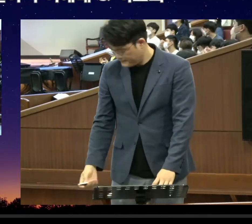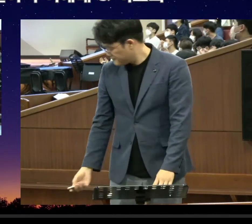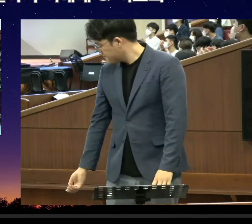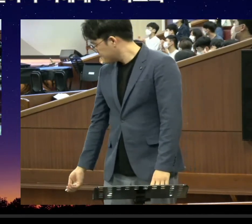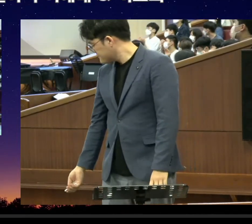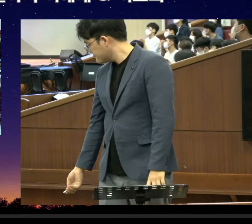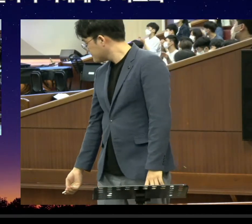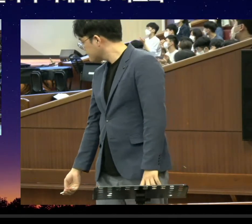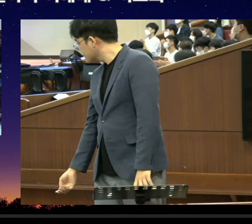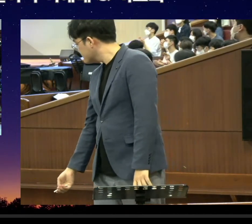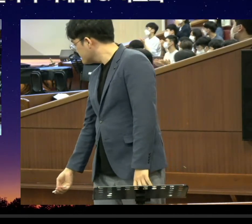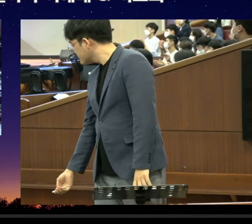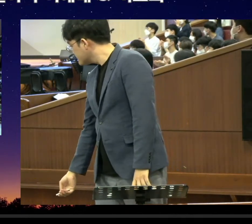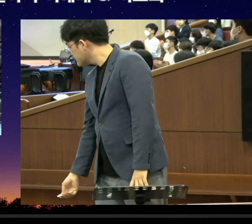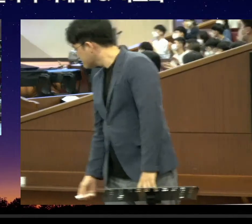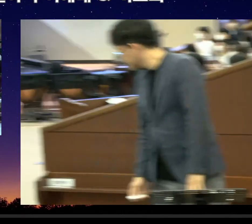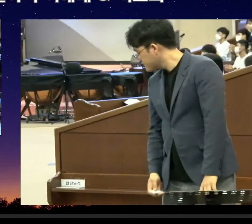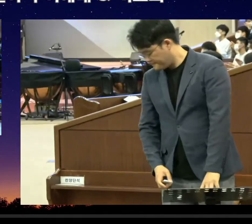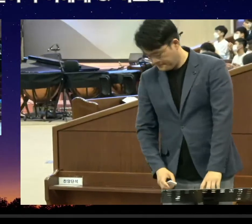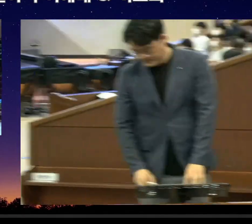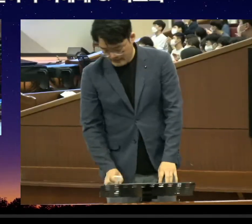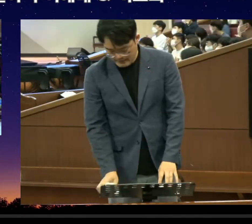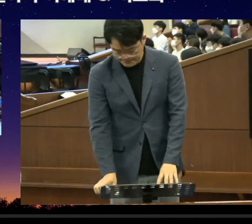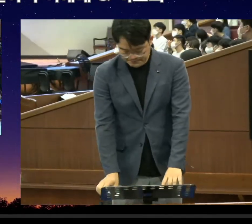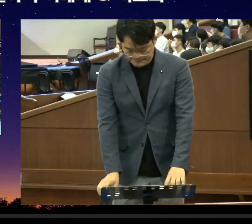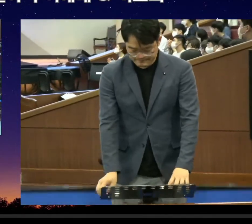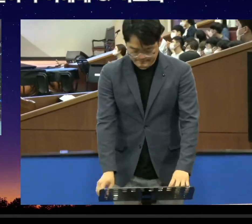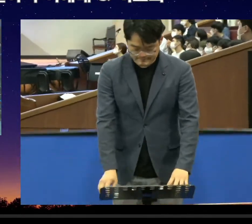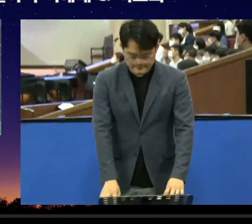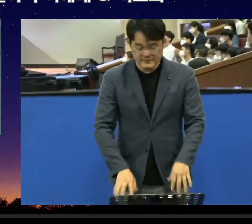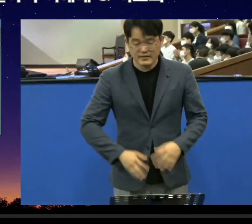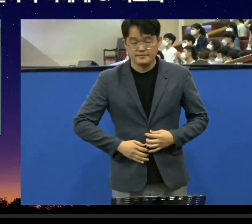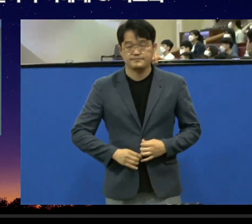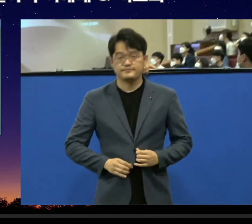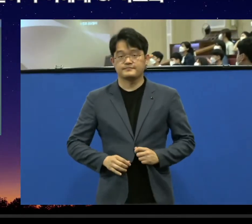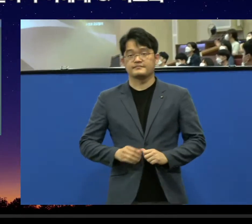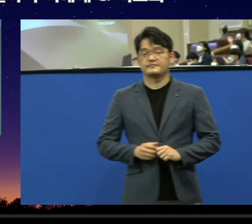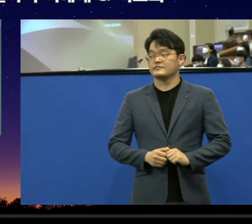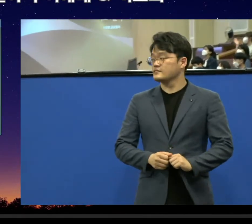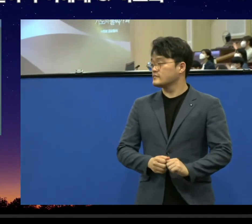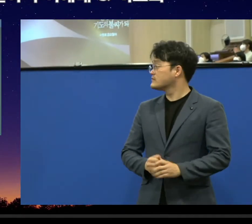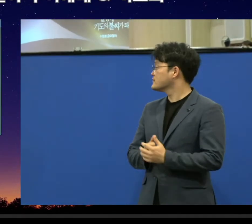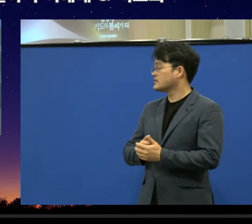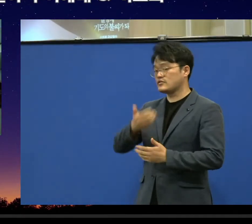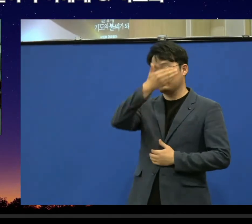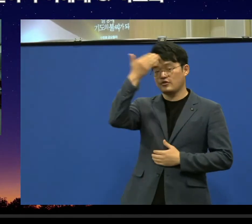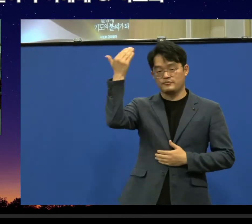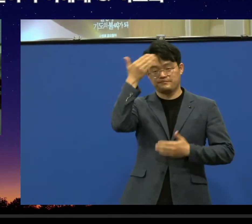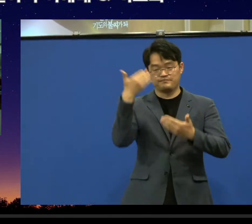네, 우리 수영록교회 미래이며 자랑입니다. 우리 청년부들 한번 박수 한번 줄게요.